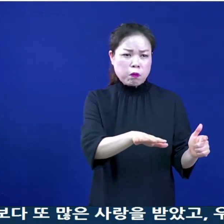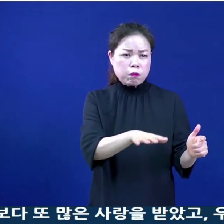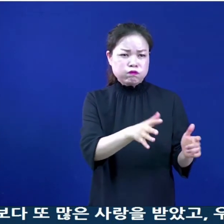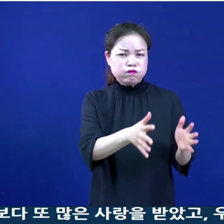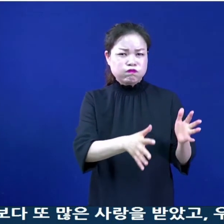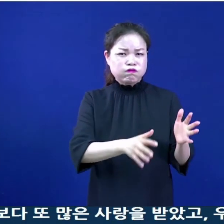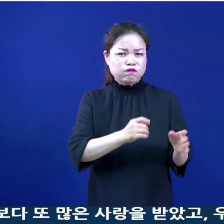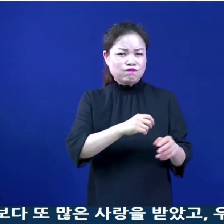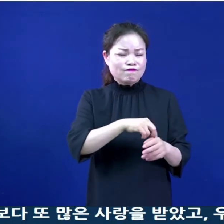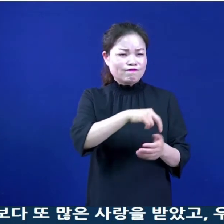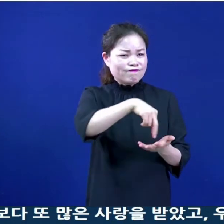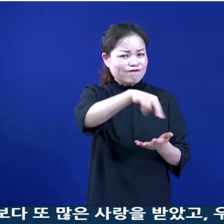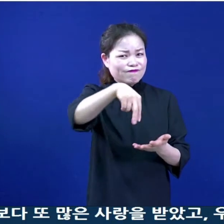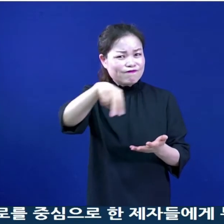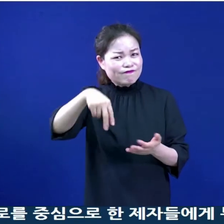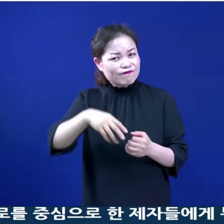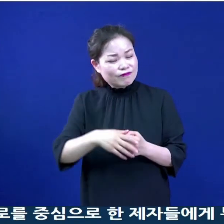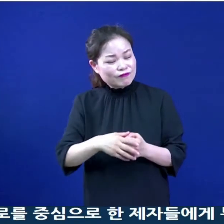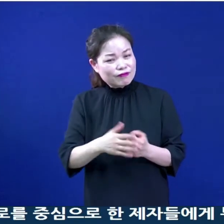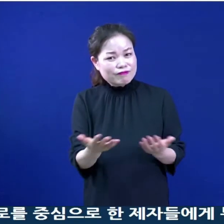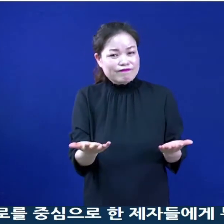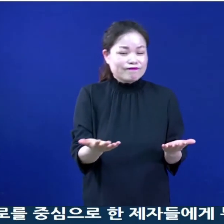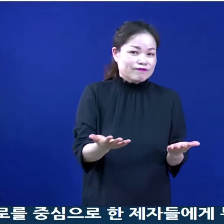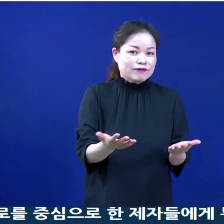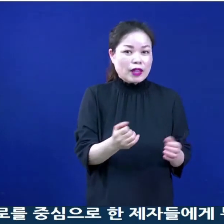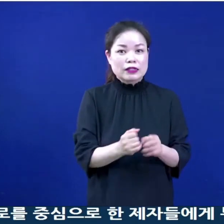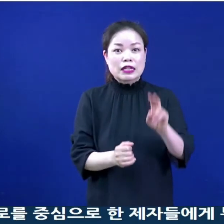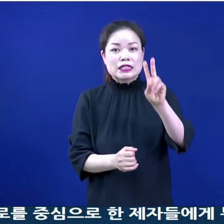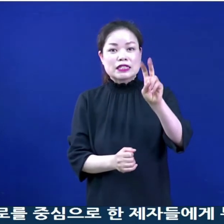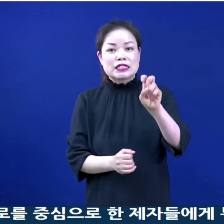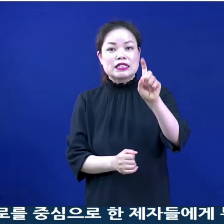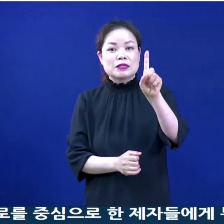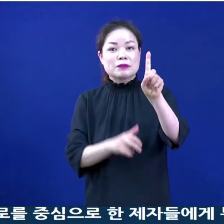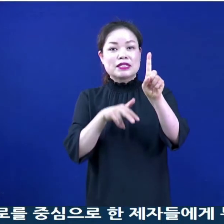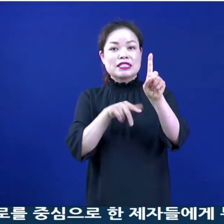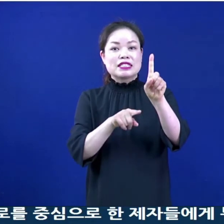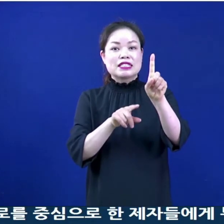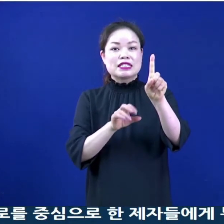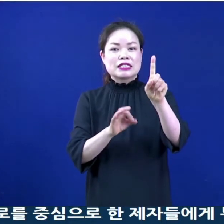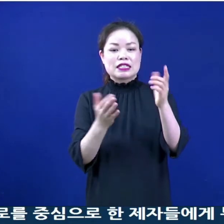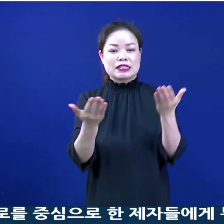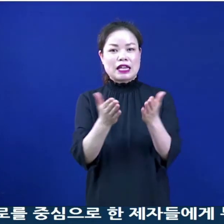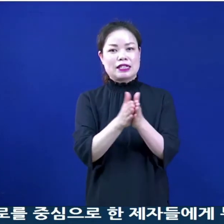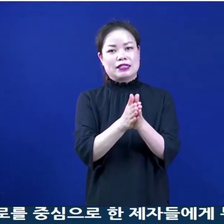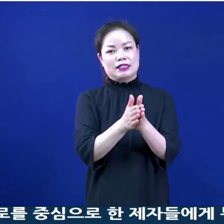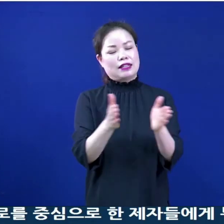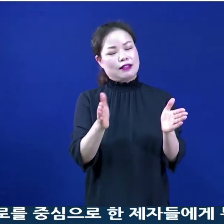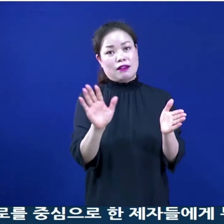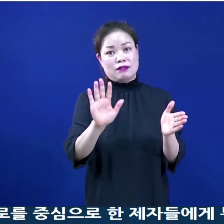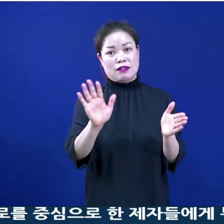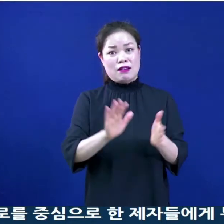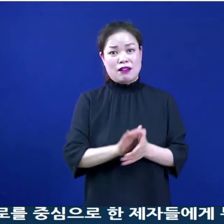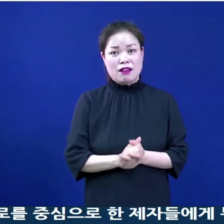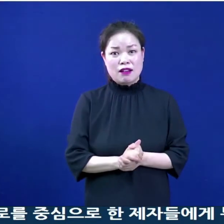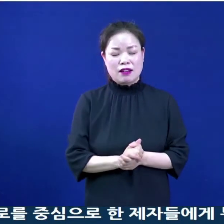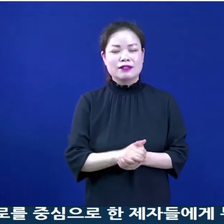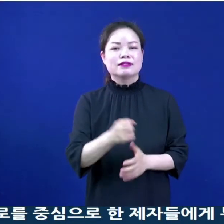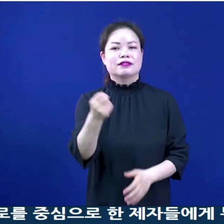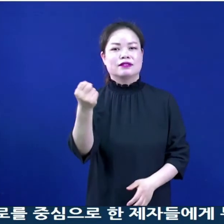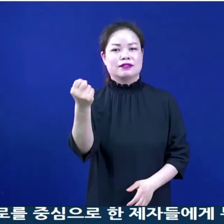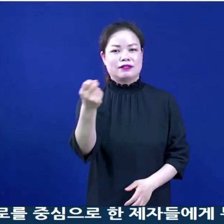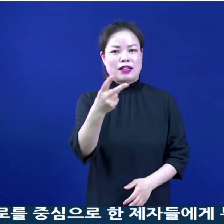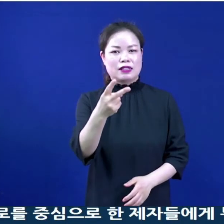몰랐던 것 같습니다. 그래서 21장으로 넘어오면 사역을 시작한 것이 아니라